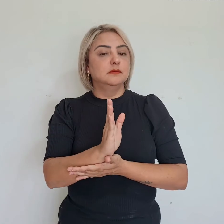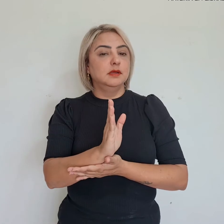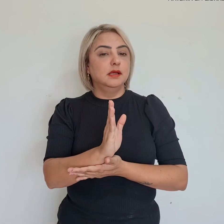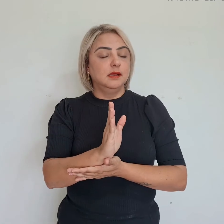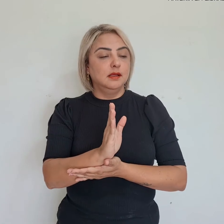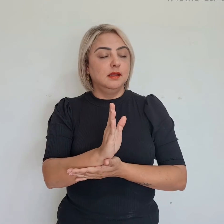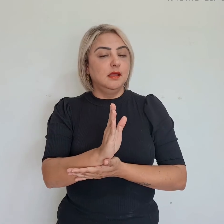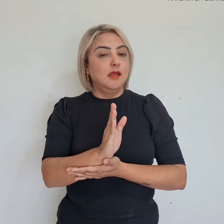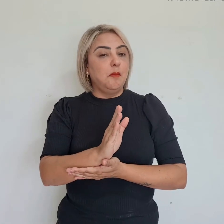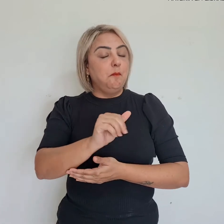ainda pior.